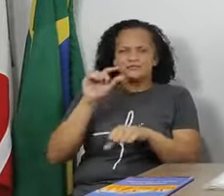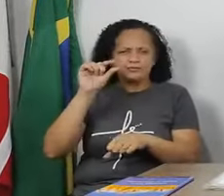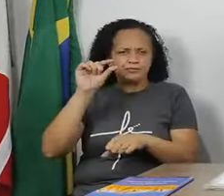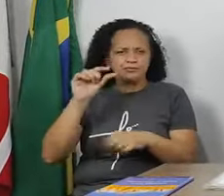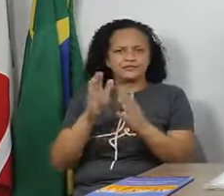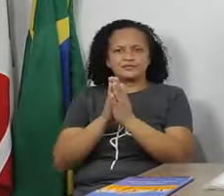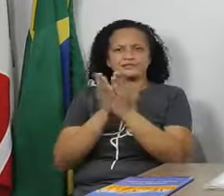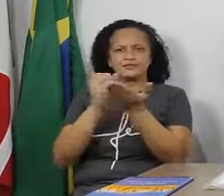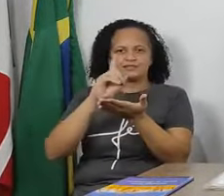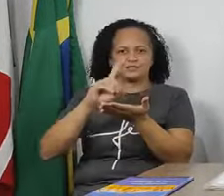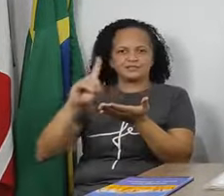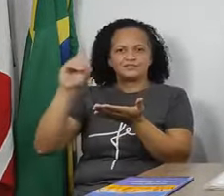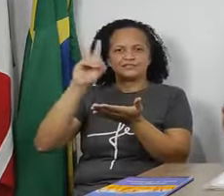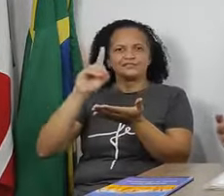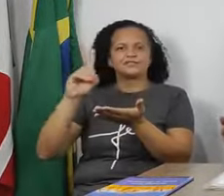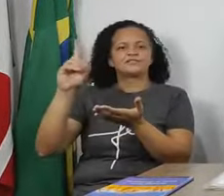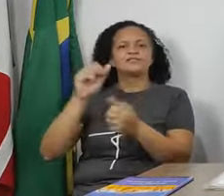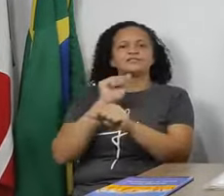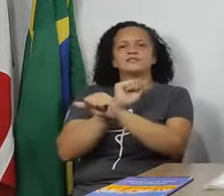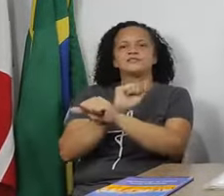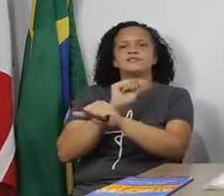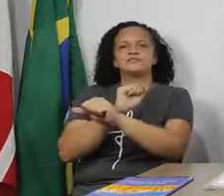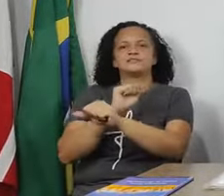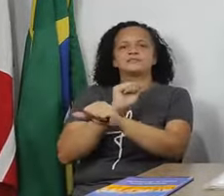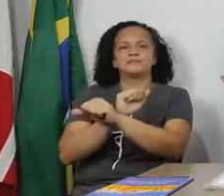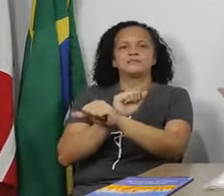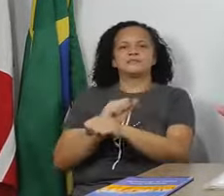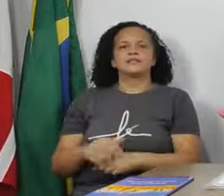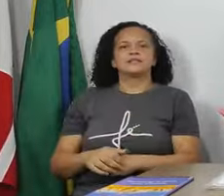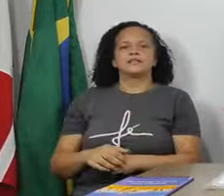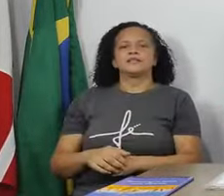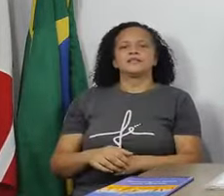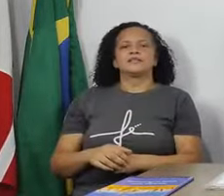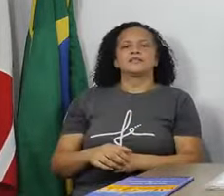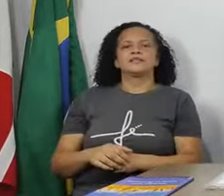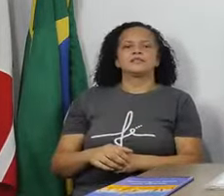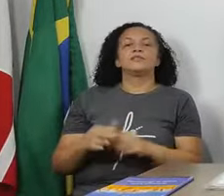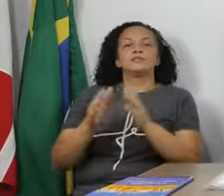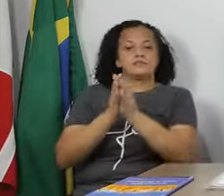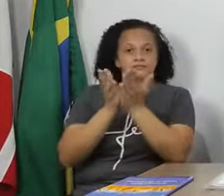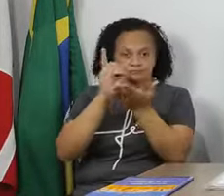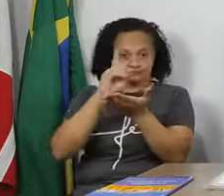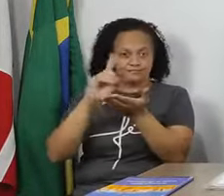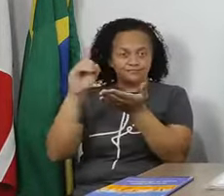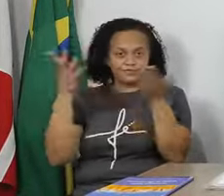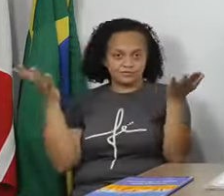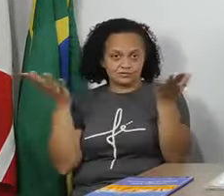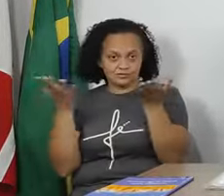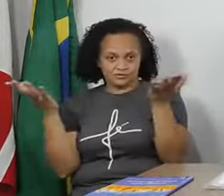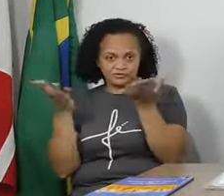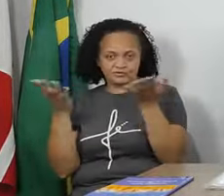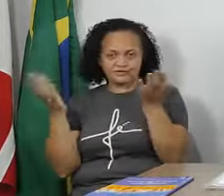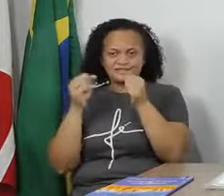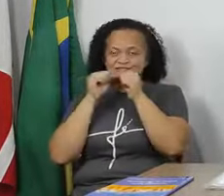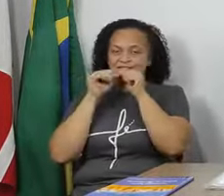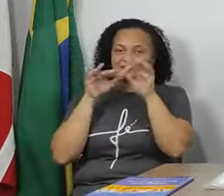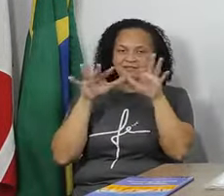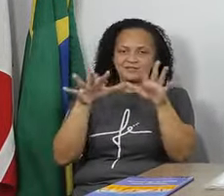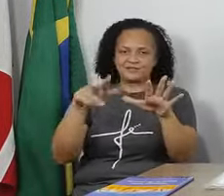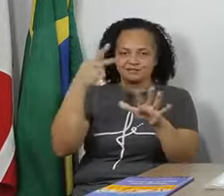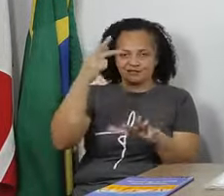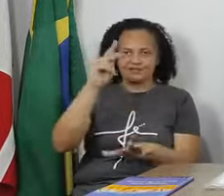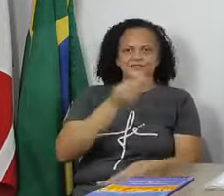de Deus. Espero que a ministração de hoje seja uma bênção para a sua